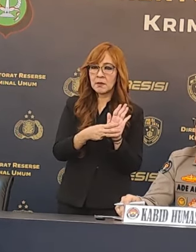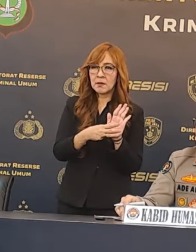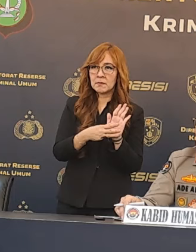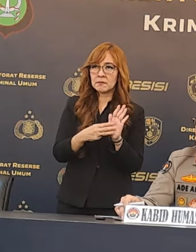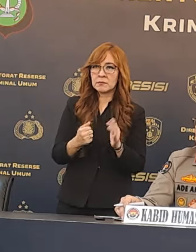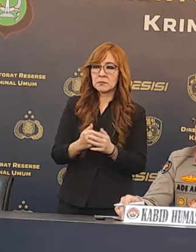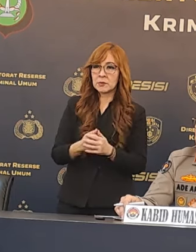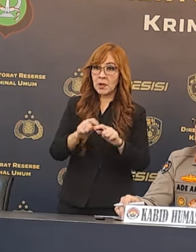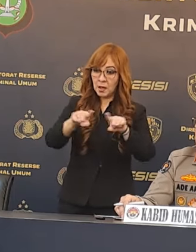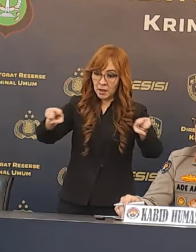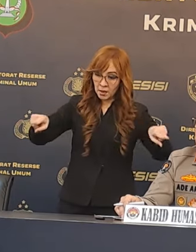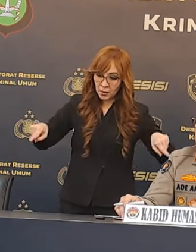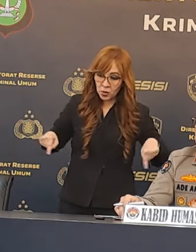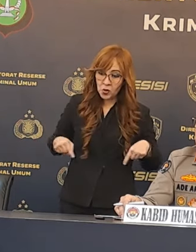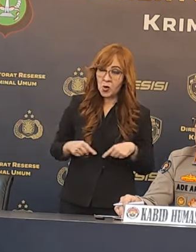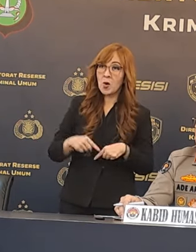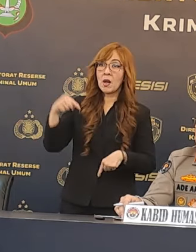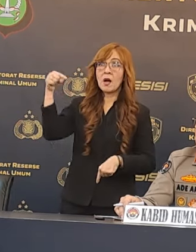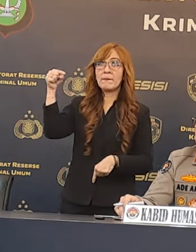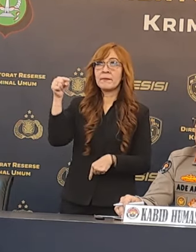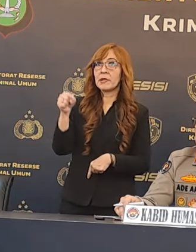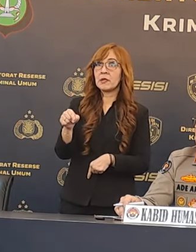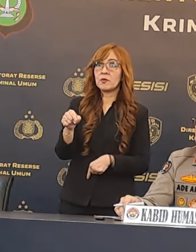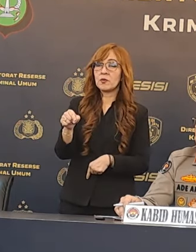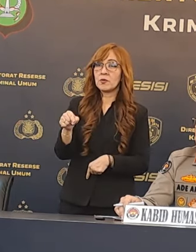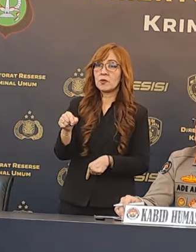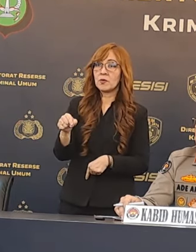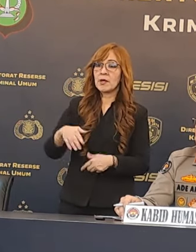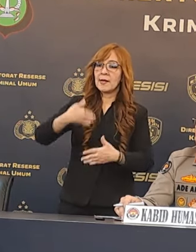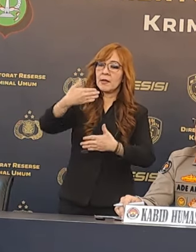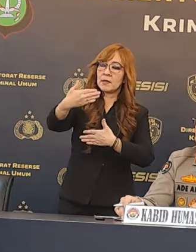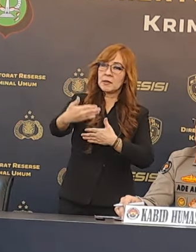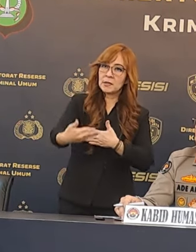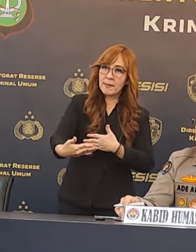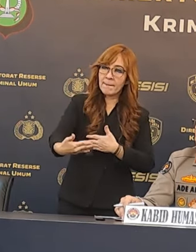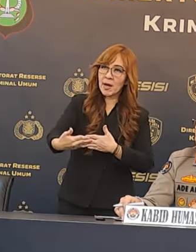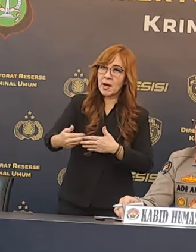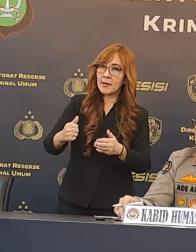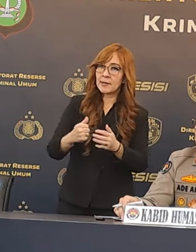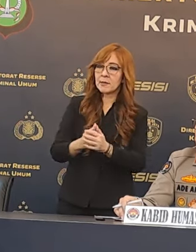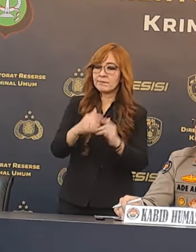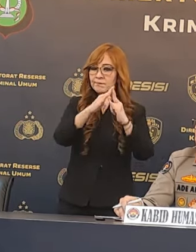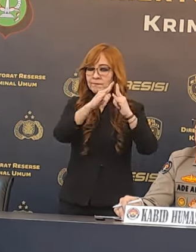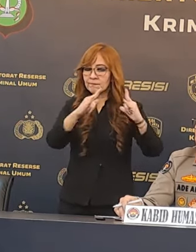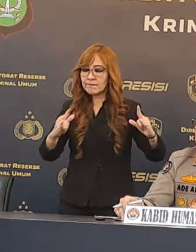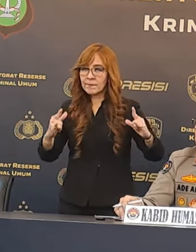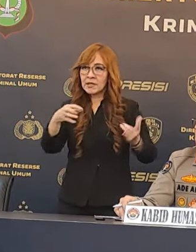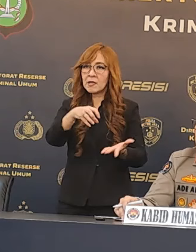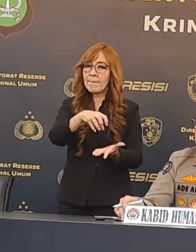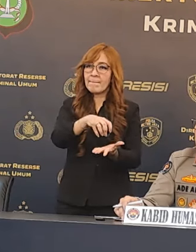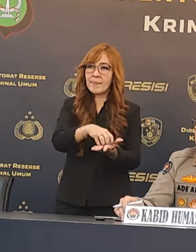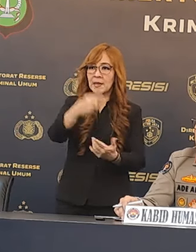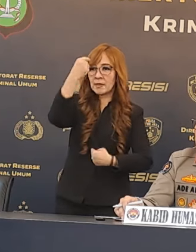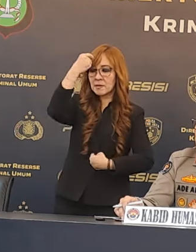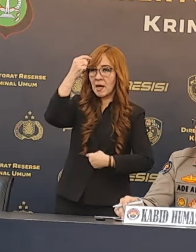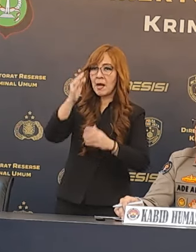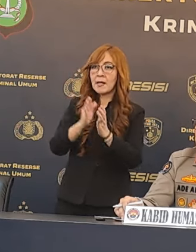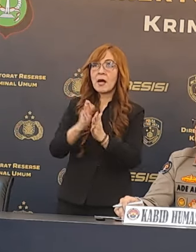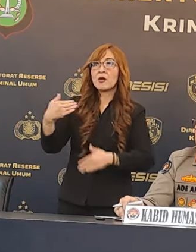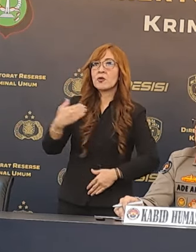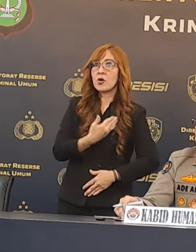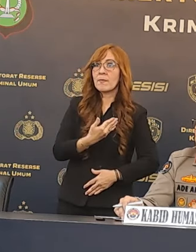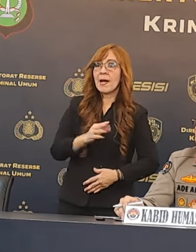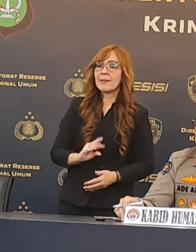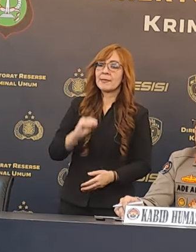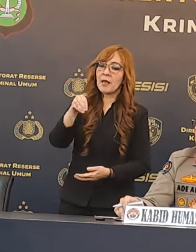Di mana kolam tersebut posisinya di depan gazebo tempat tersangka dan korban menaruh